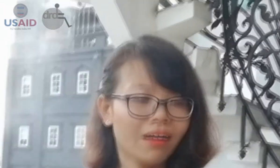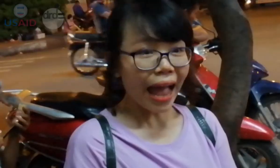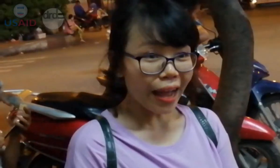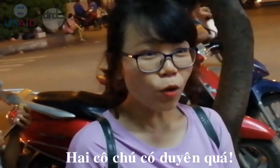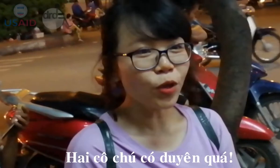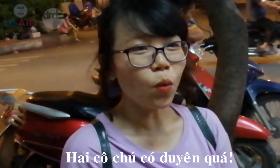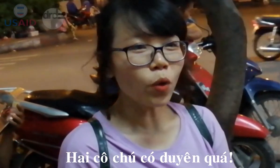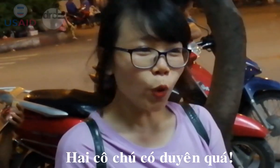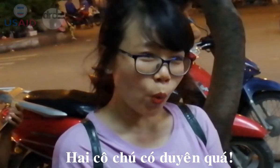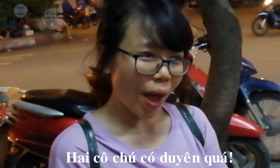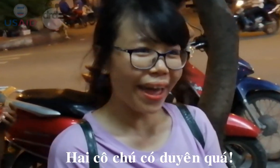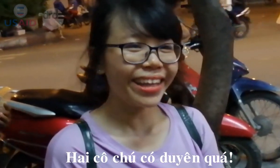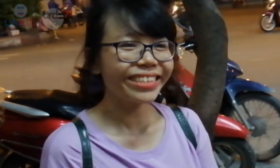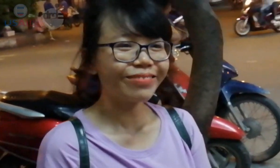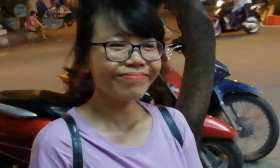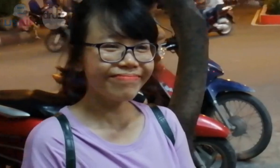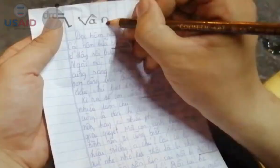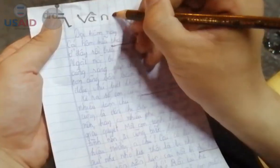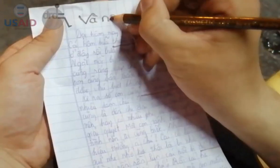Hai cô chú có duyên quá.